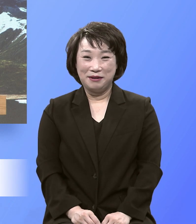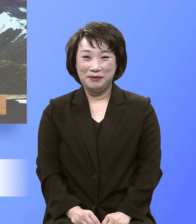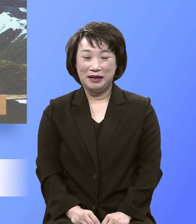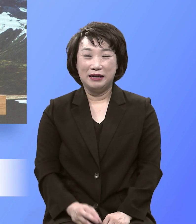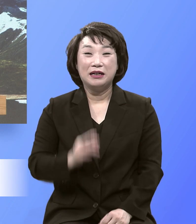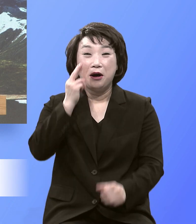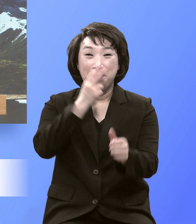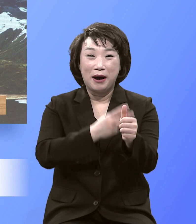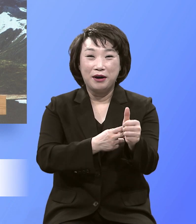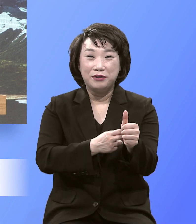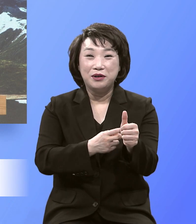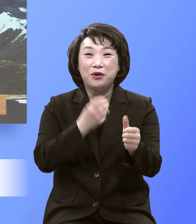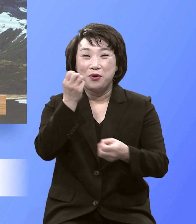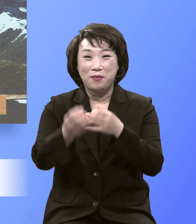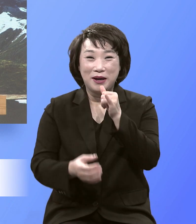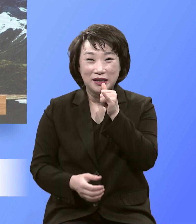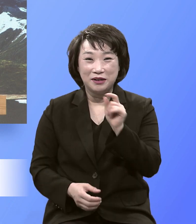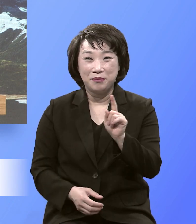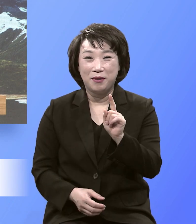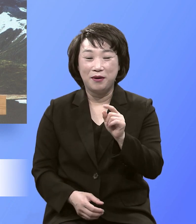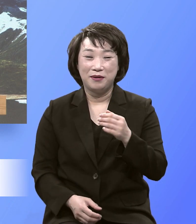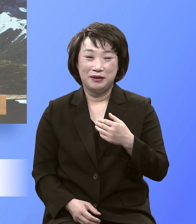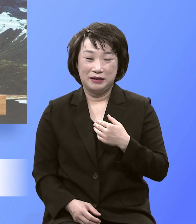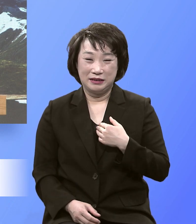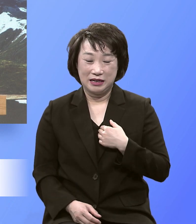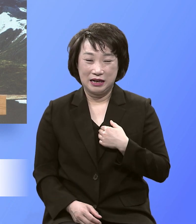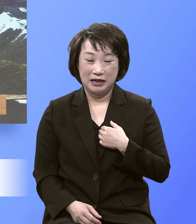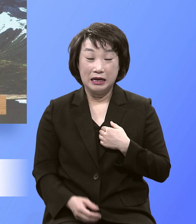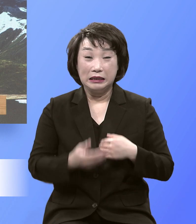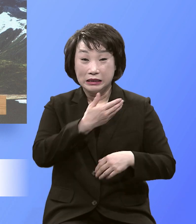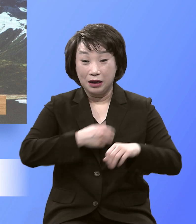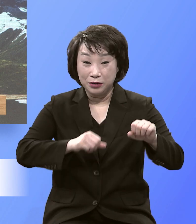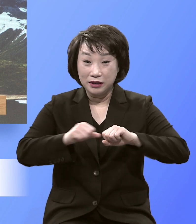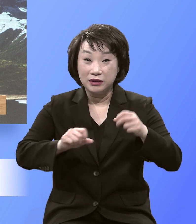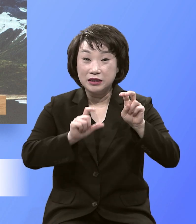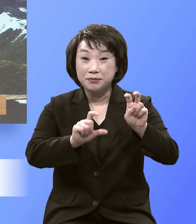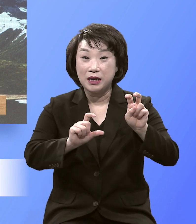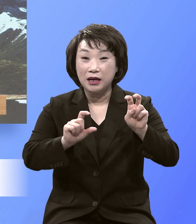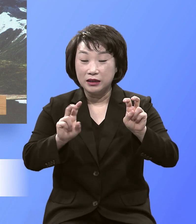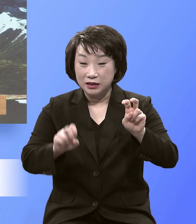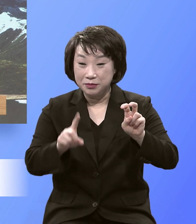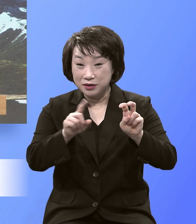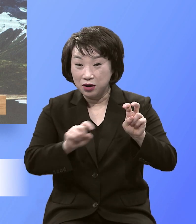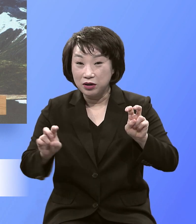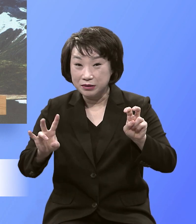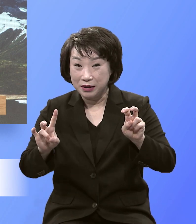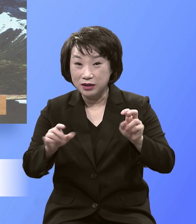사도 바울은 그렇게 말했어요. 사도행전 20장 21,